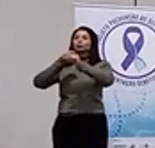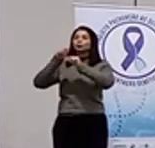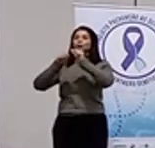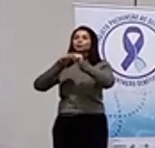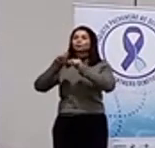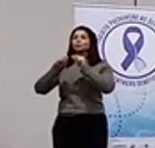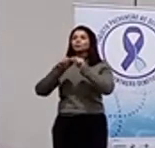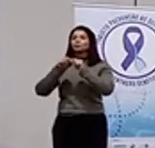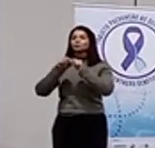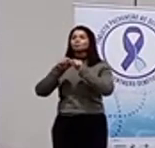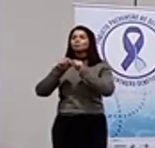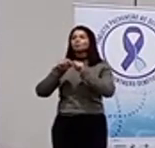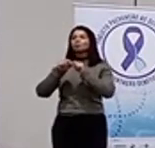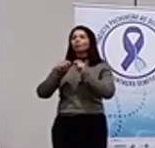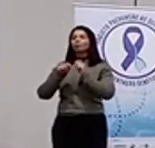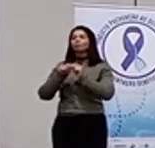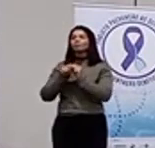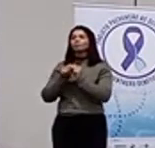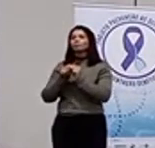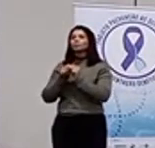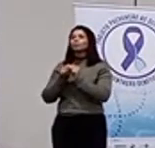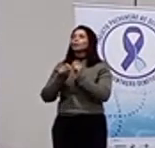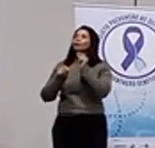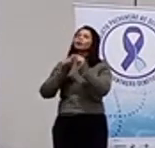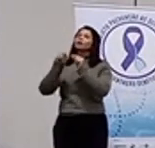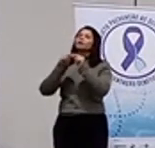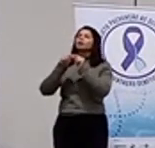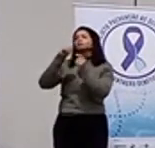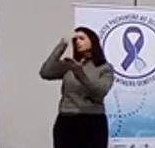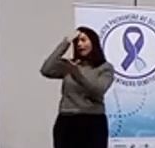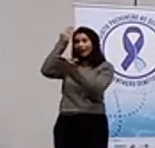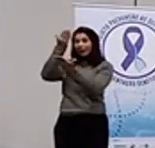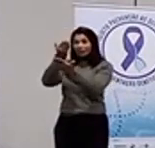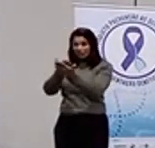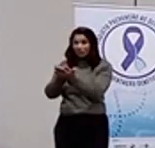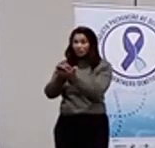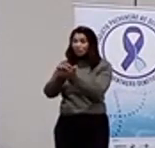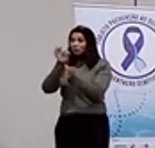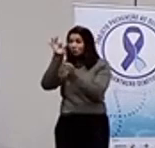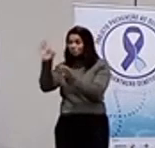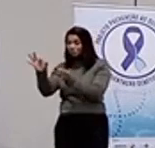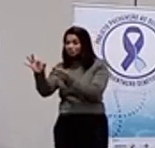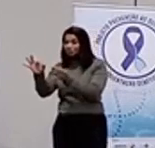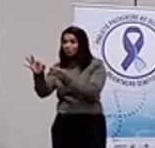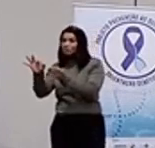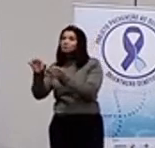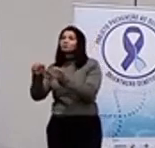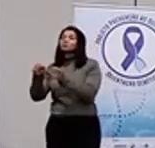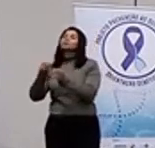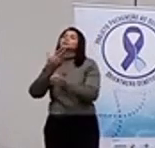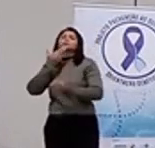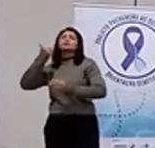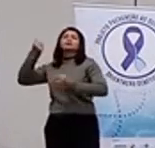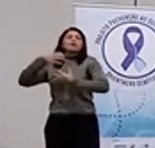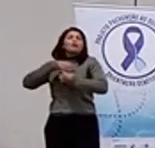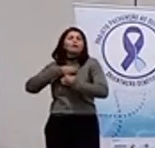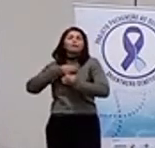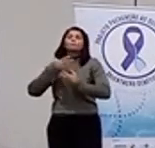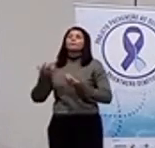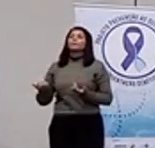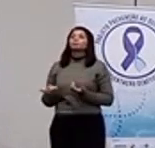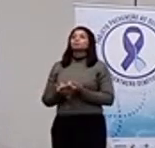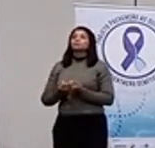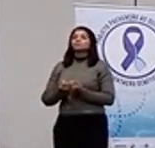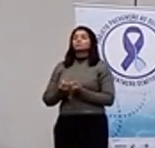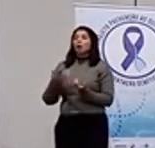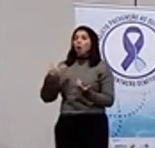efeito placebo? É aquela de você acreditar tanto que o negócio funciona que você se sente melhor. Então, muito daquilo que o